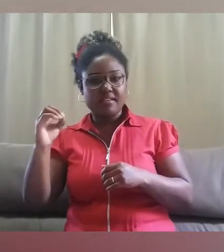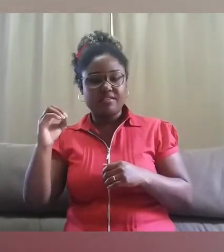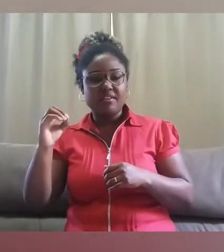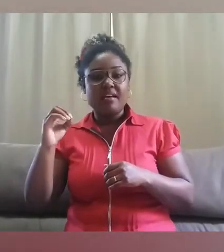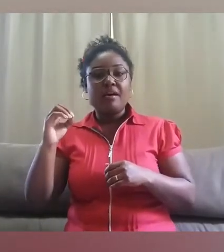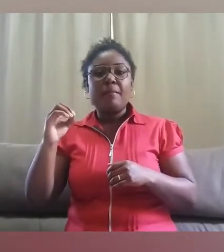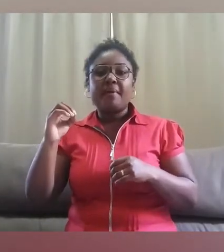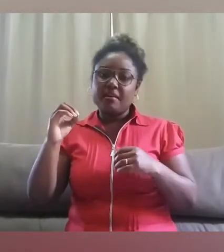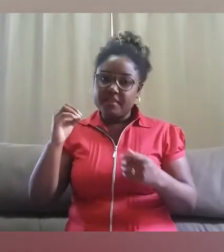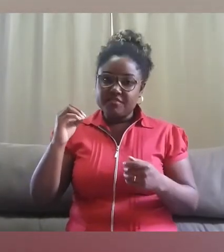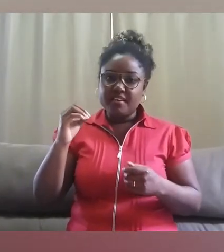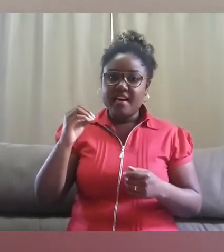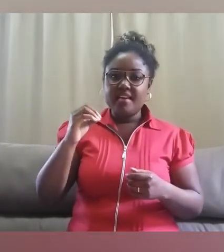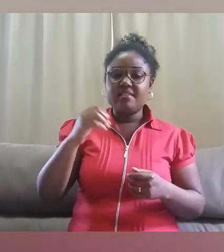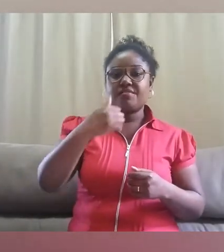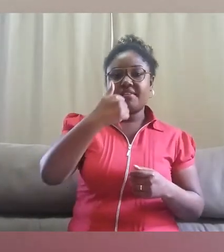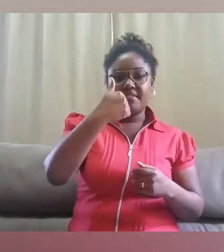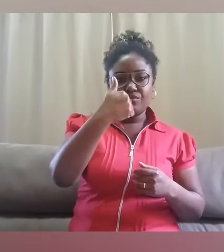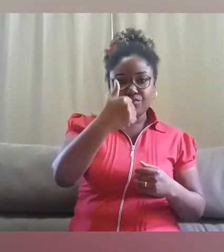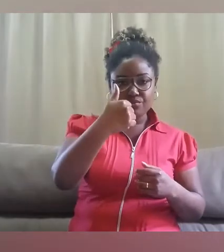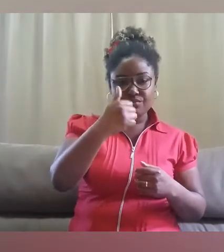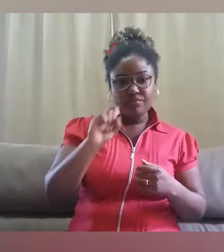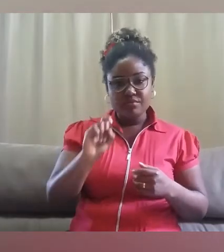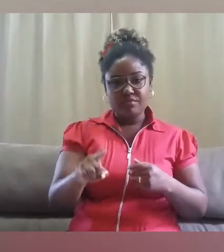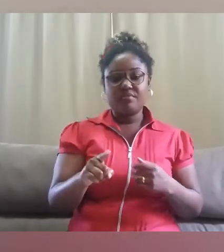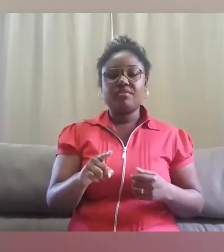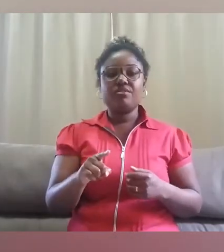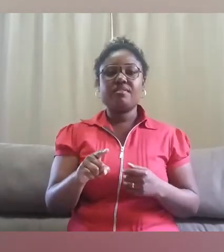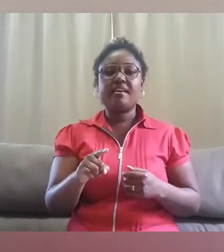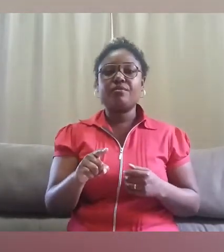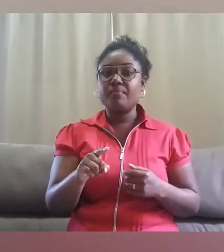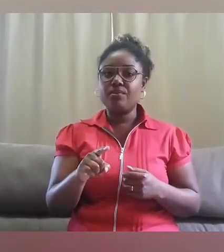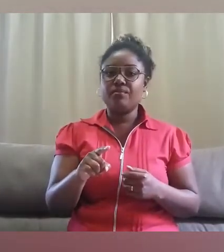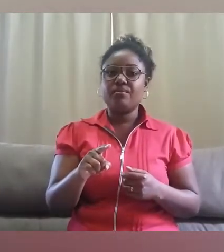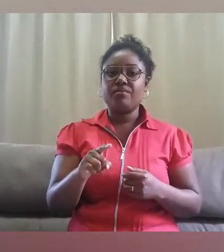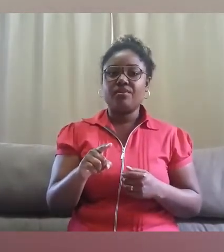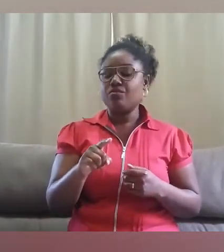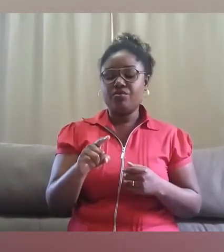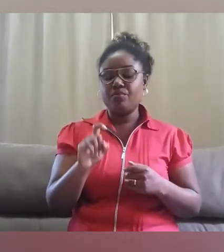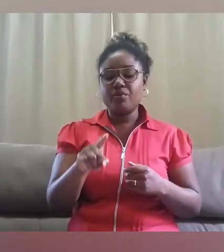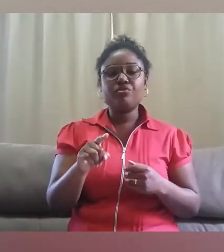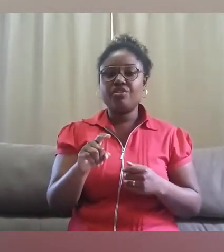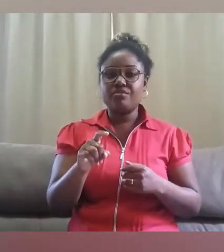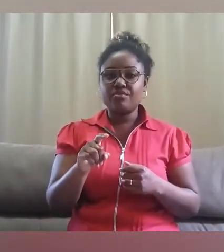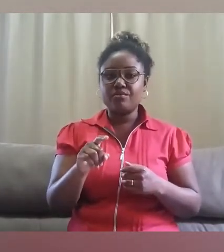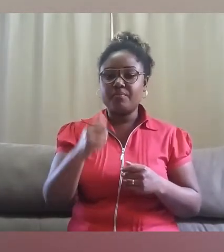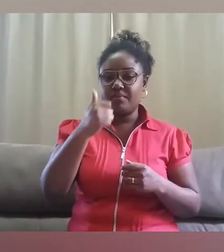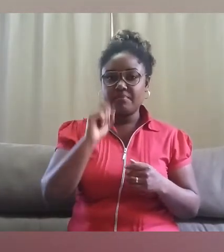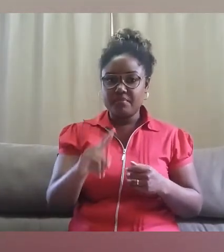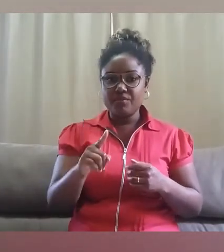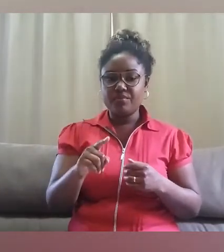0. Para abreviar, eles fazem o 1 e o 0. 1.000. O pontinho, desculpa. 1.000.